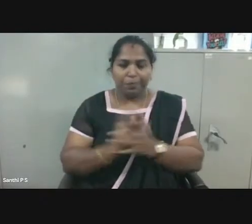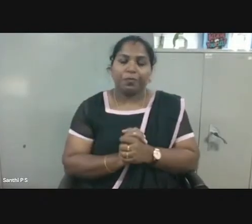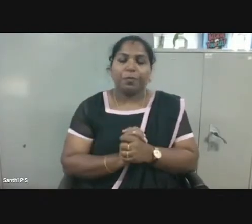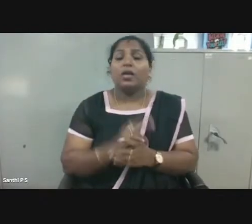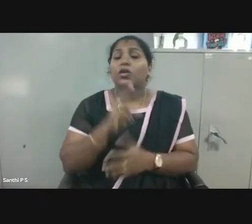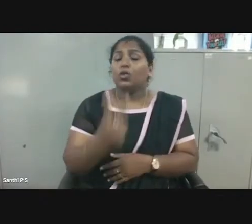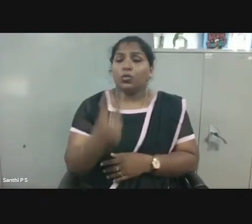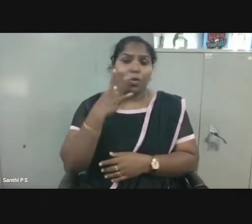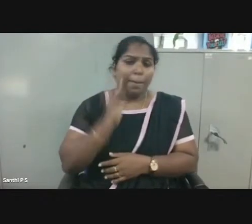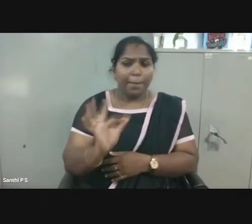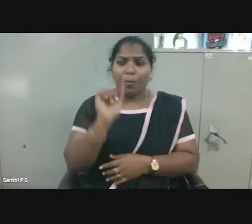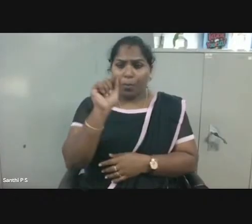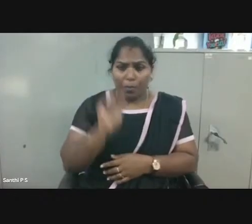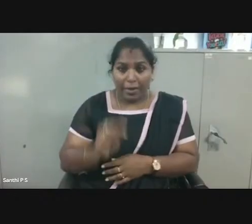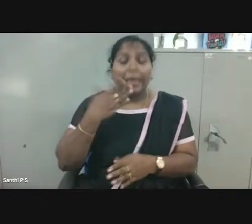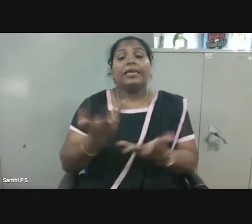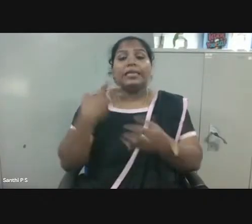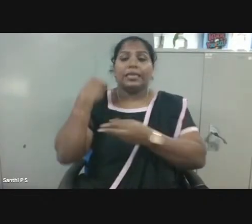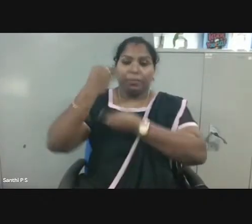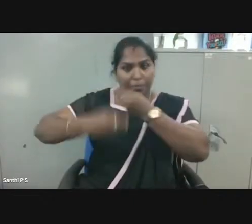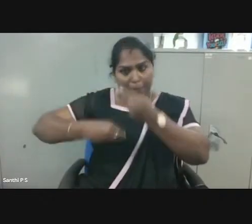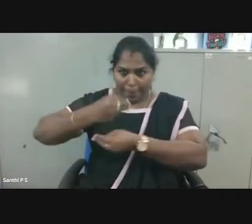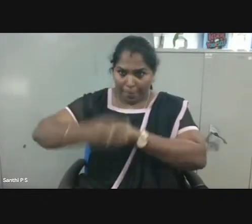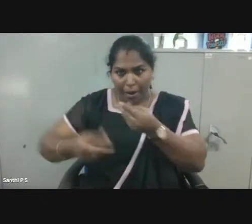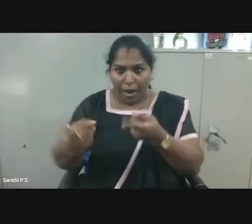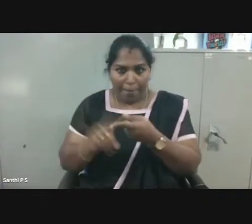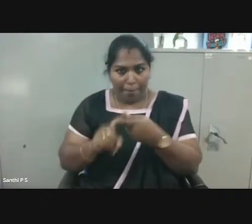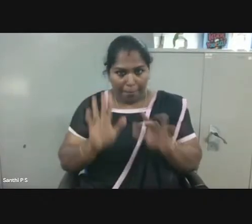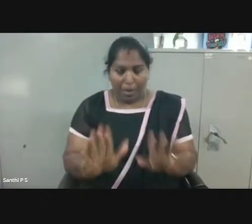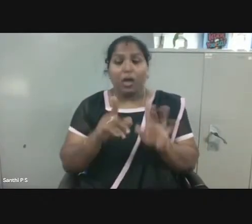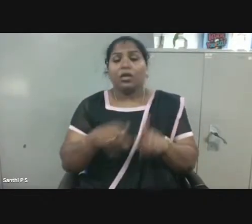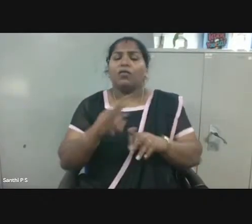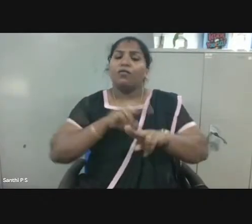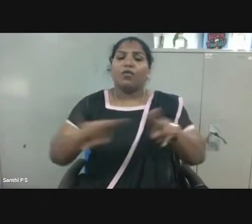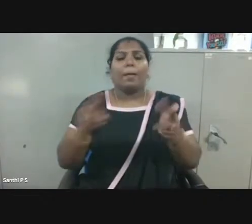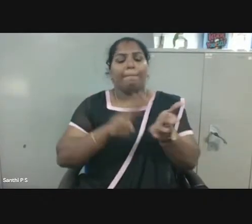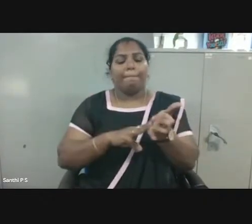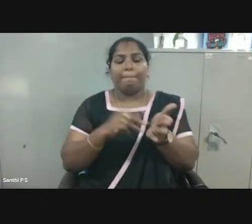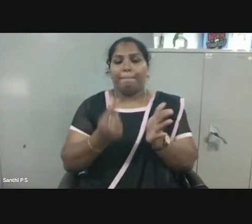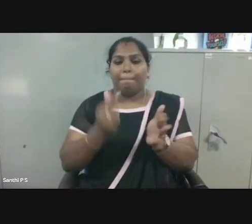പ്രധാനപ്പെട്ട കാര്യങ്ങൾ, ഈ അസുഖങ്ങളെല്ലാം പാരമ്പര്യമായിട്ട് വരുന്നതാണ്. രണ്ടാമത്തെ കാര്യം, ഇതെല്ലാം മസിലിനെ ബാധിക്കുന്നതാണ്.